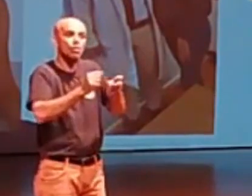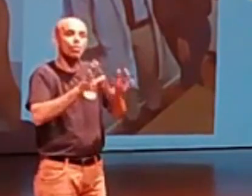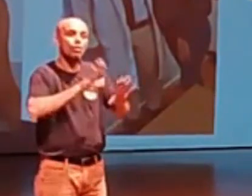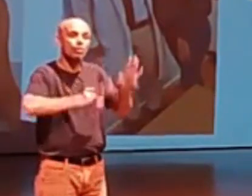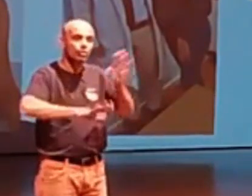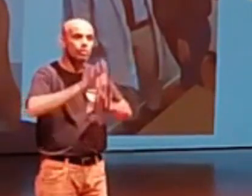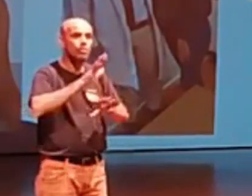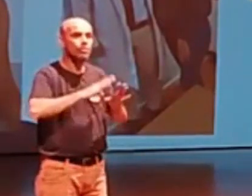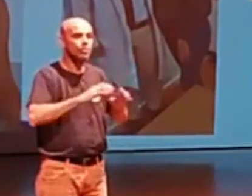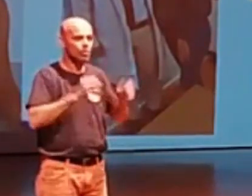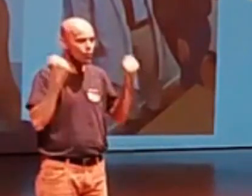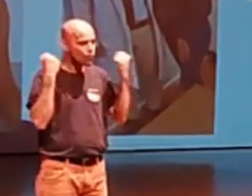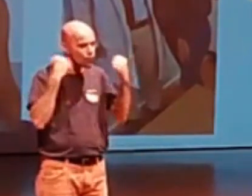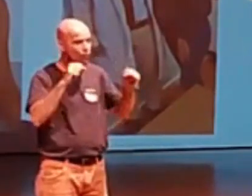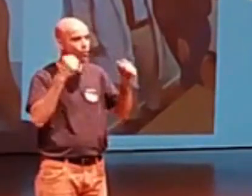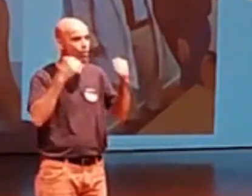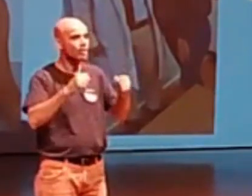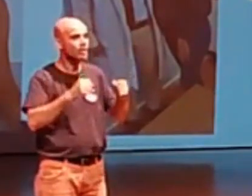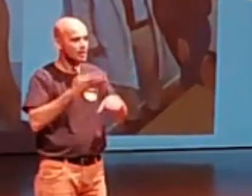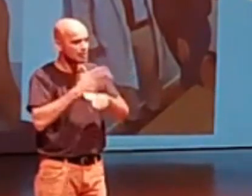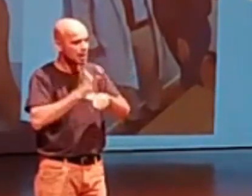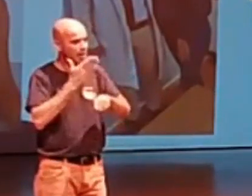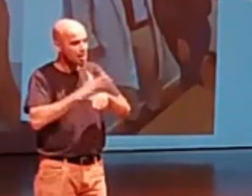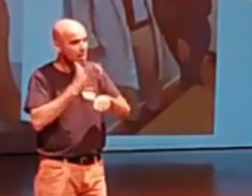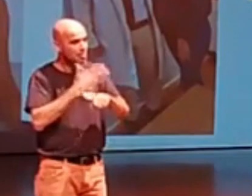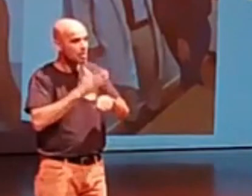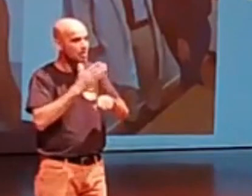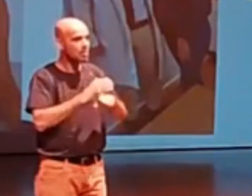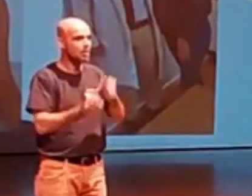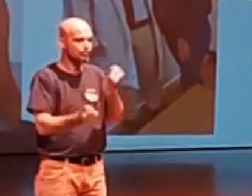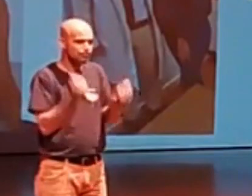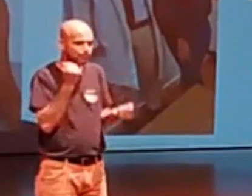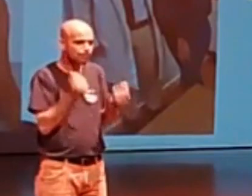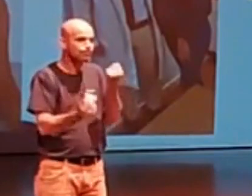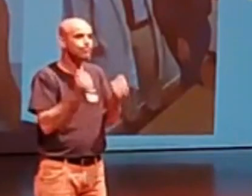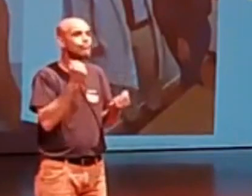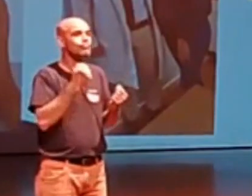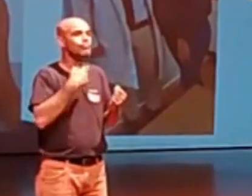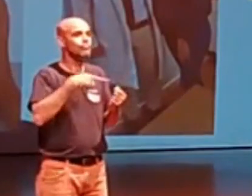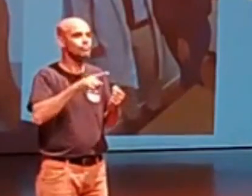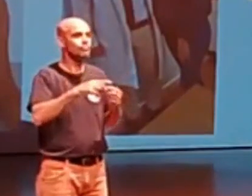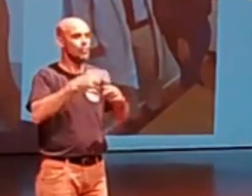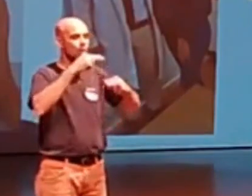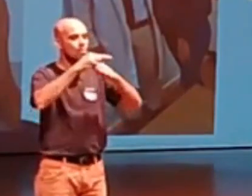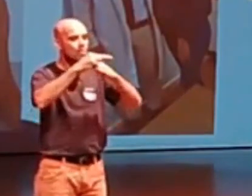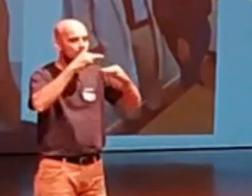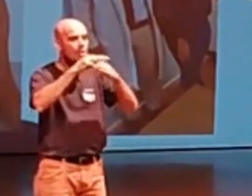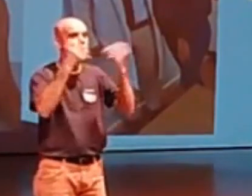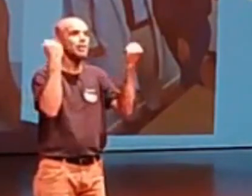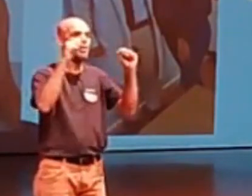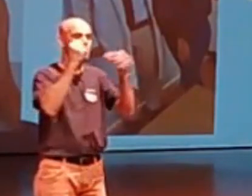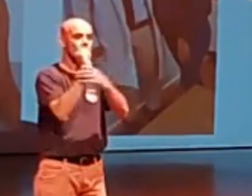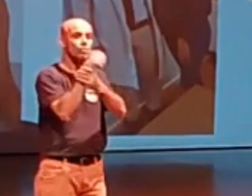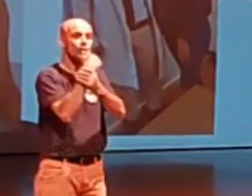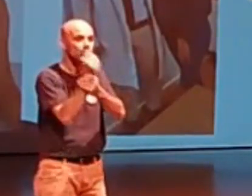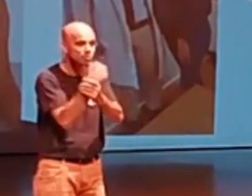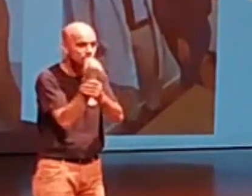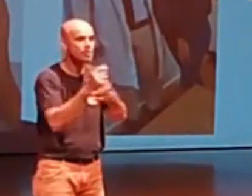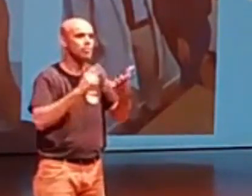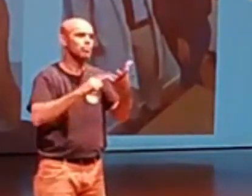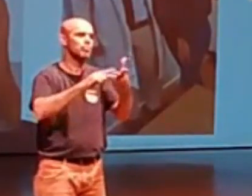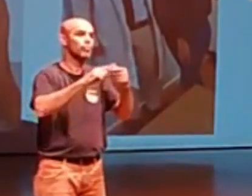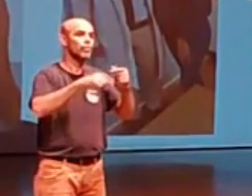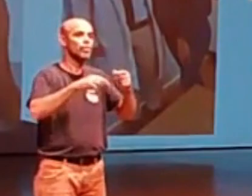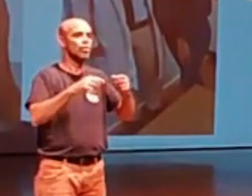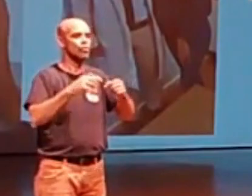fortalecer. Então, minha filha, vai, fortalece, faz um trabalho de fortalecimento, pilates, academia, fisioterapia, com um